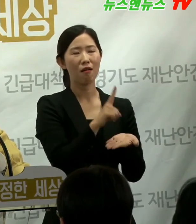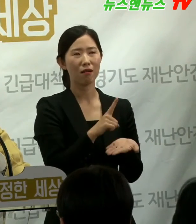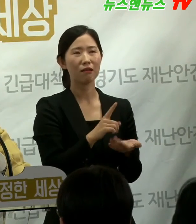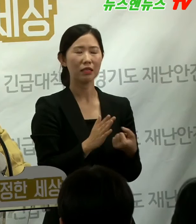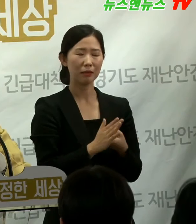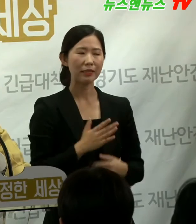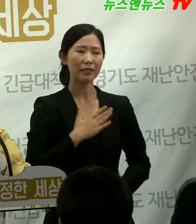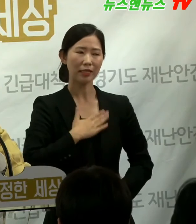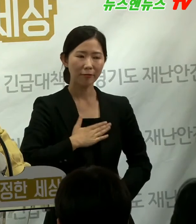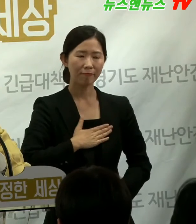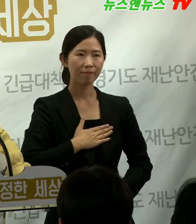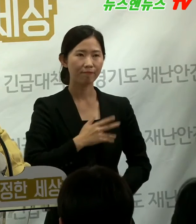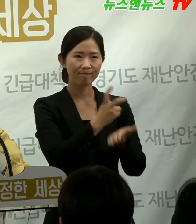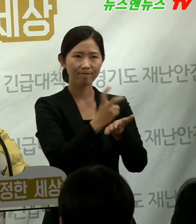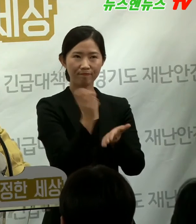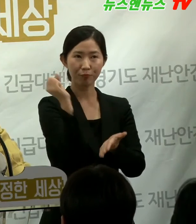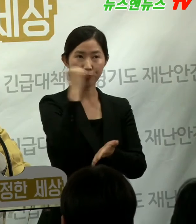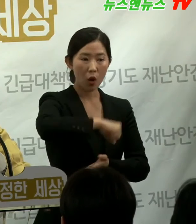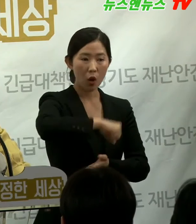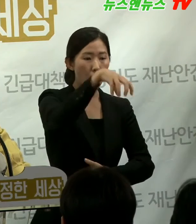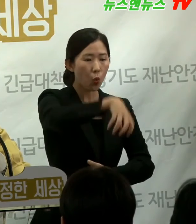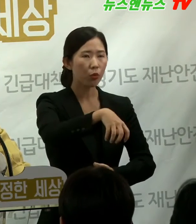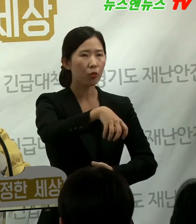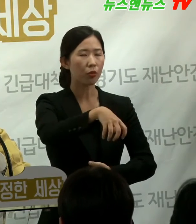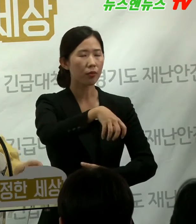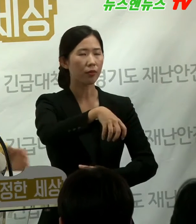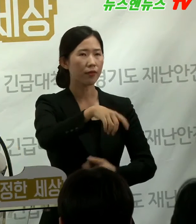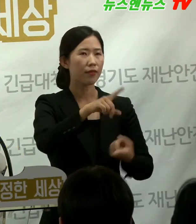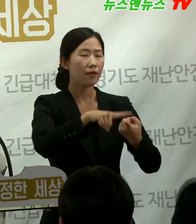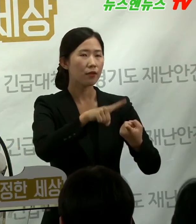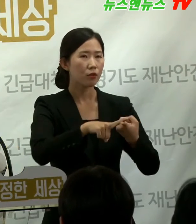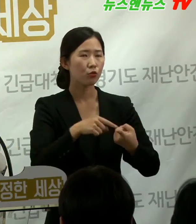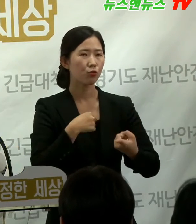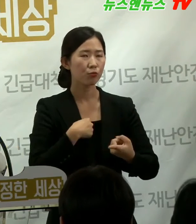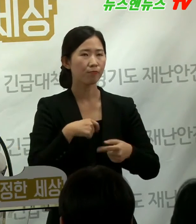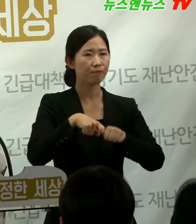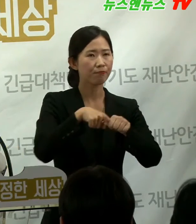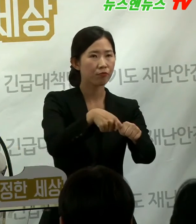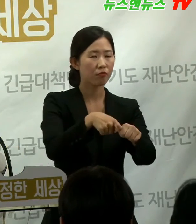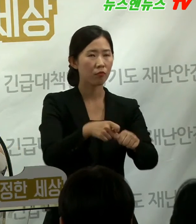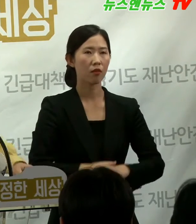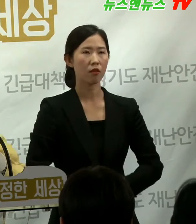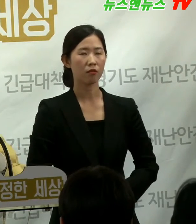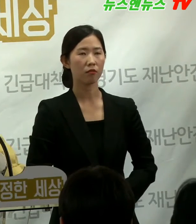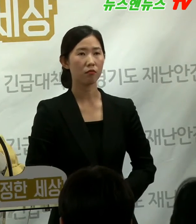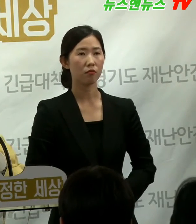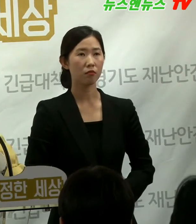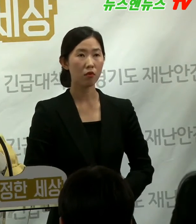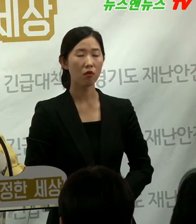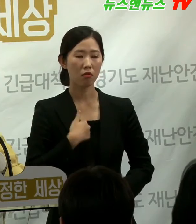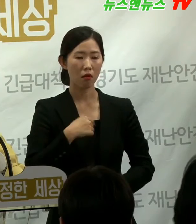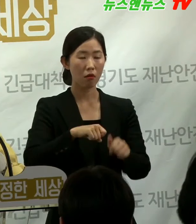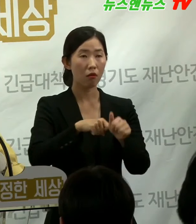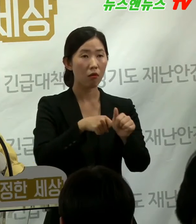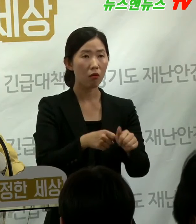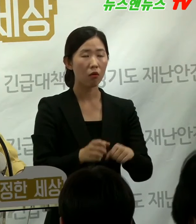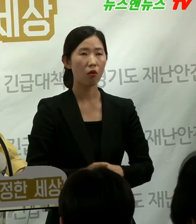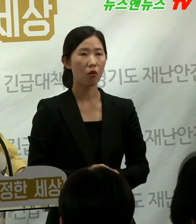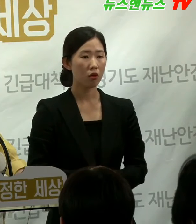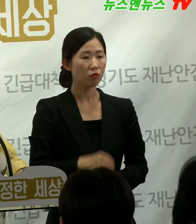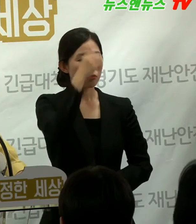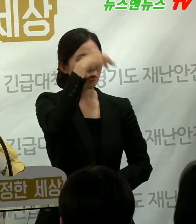그리고 만약에 어기면 어떡할 거냐 또 우리는 그 최악을 대비해야 됩니다 라고 말씀드렸는데 그냥